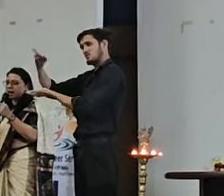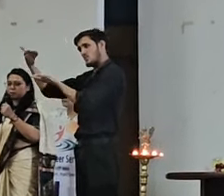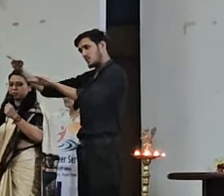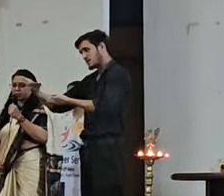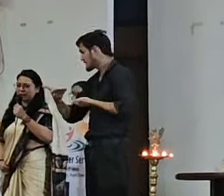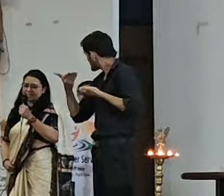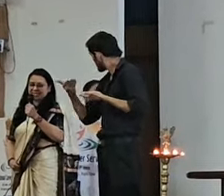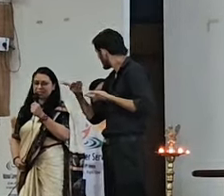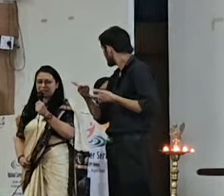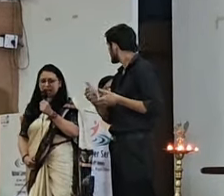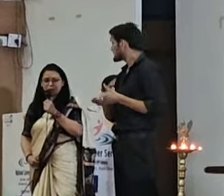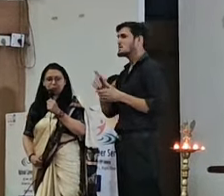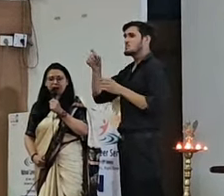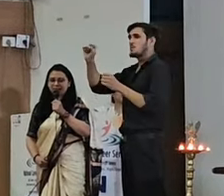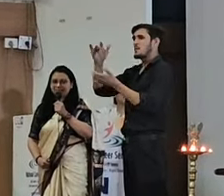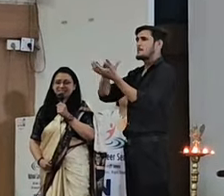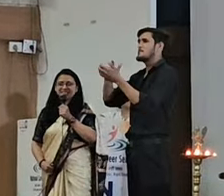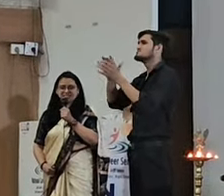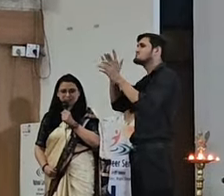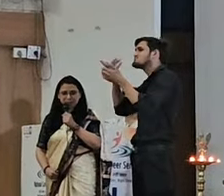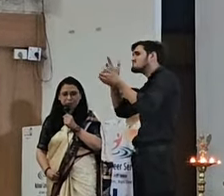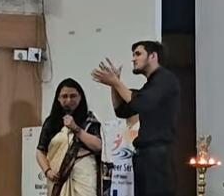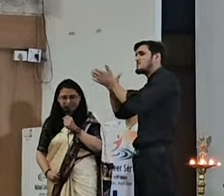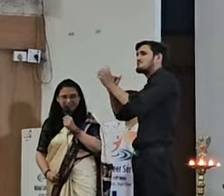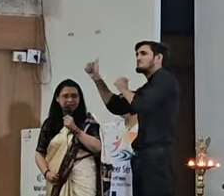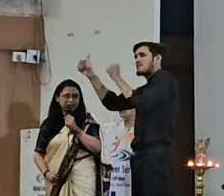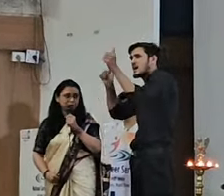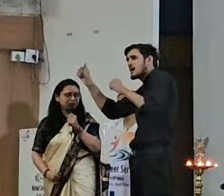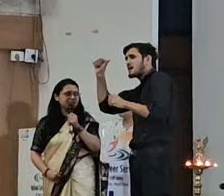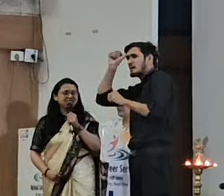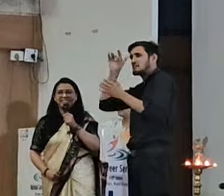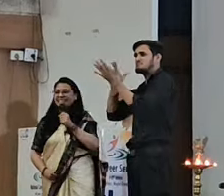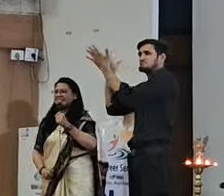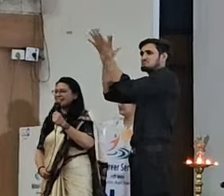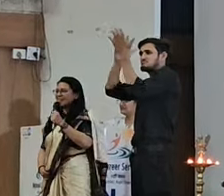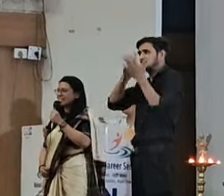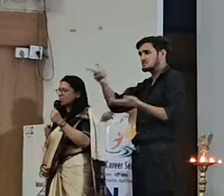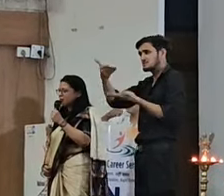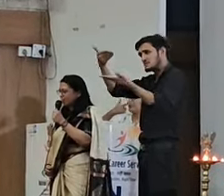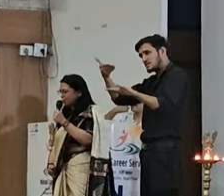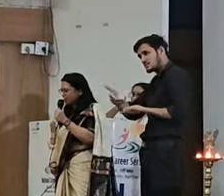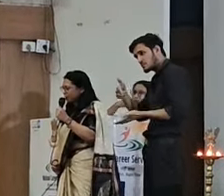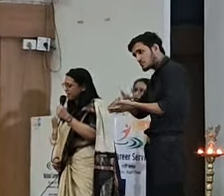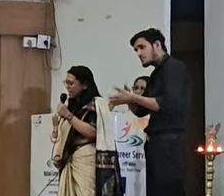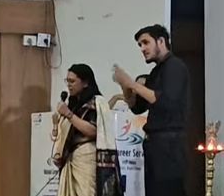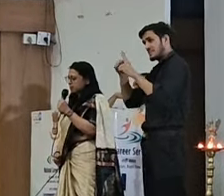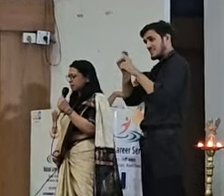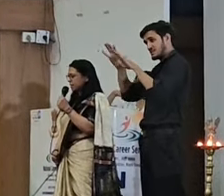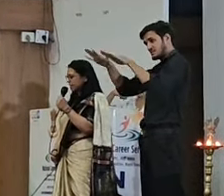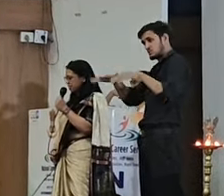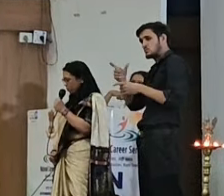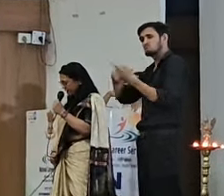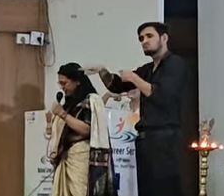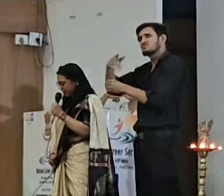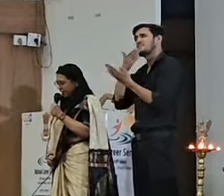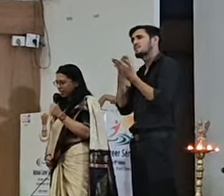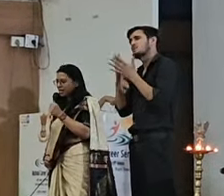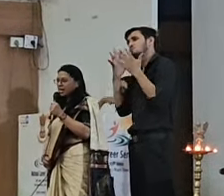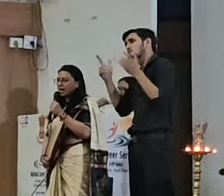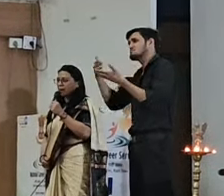आप कहीं से भी आए हो, भारत के किसी भी कोने से आए हो, दिल्ली के इस ऑडिटोरियम में आप सभी का स्वागत है।